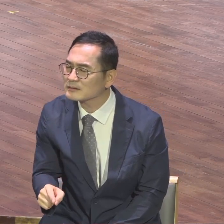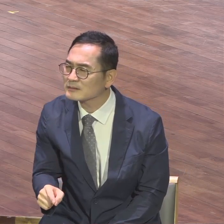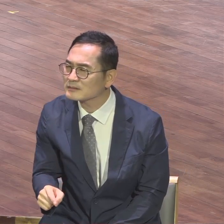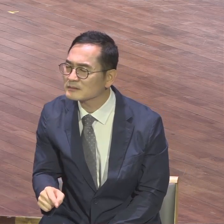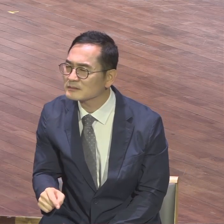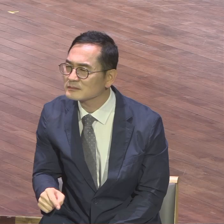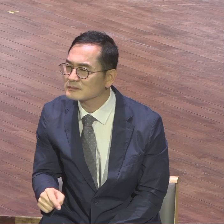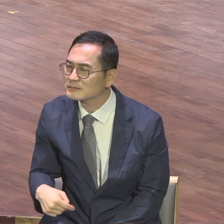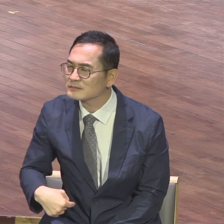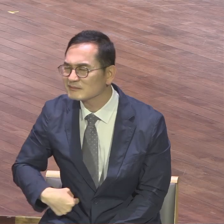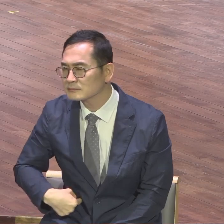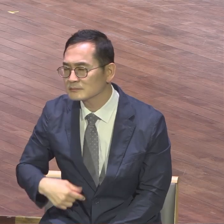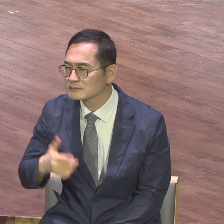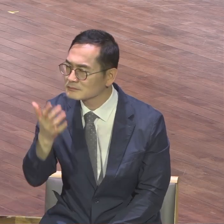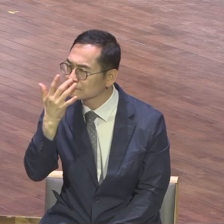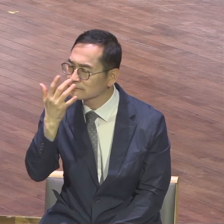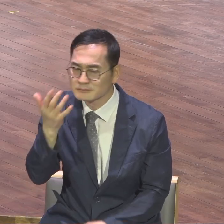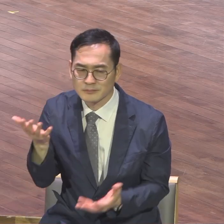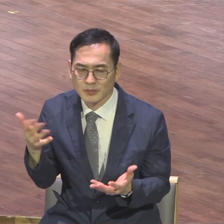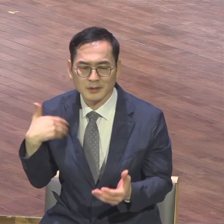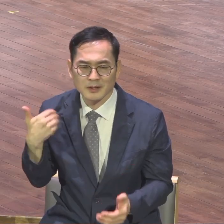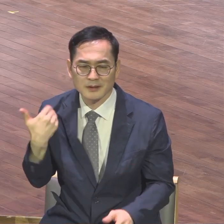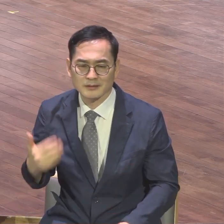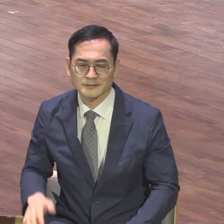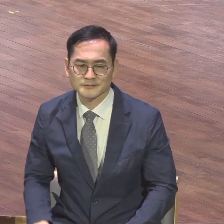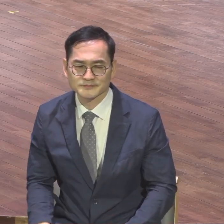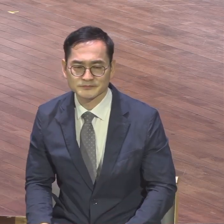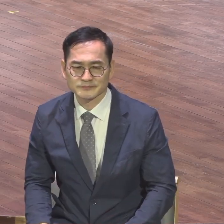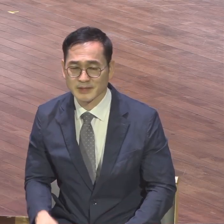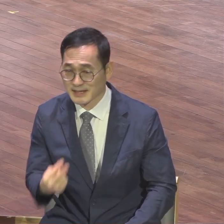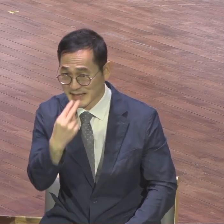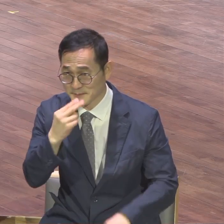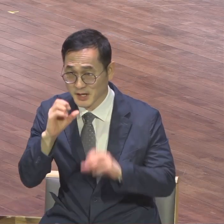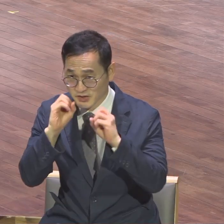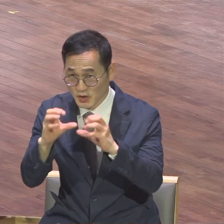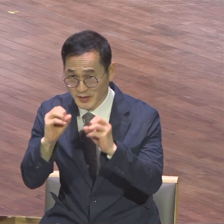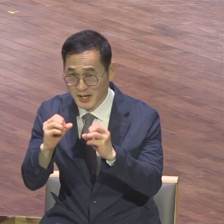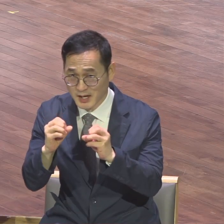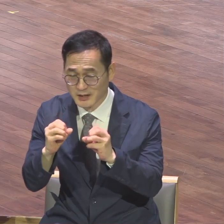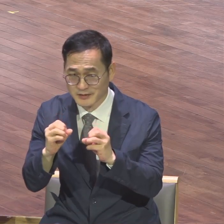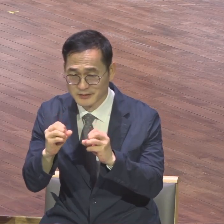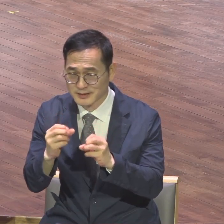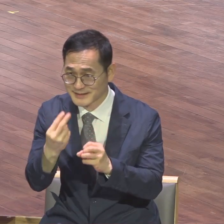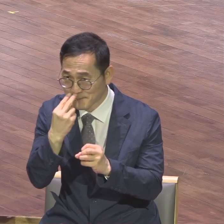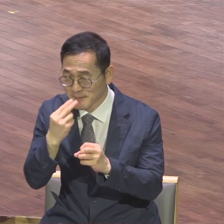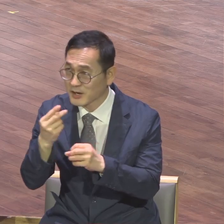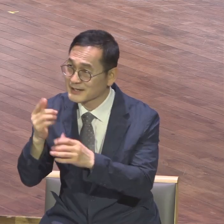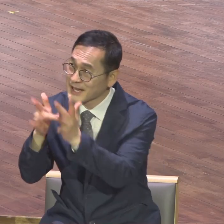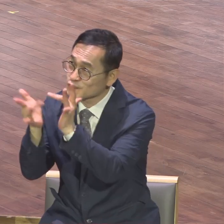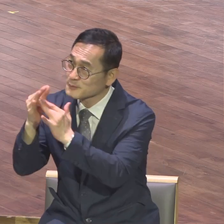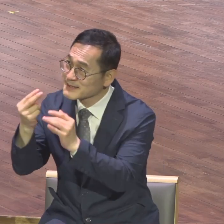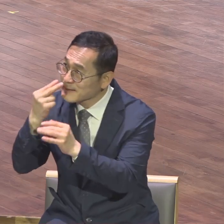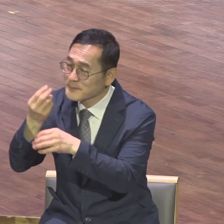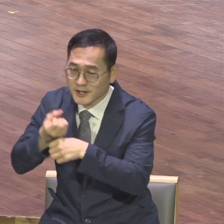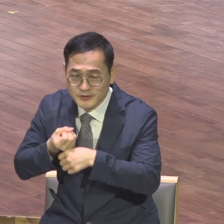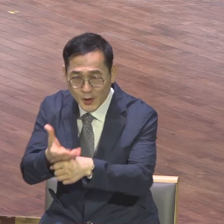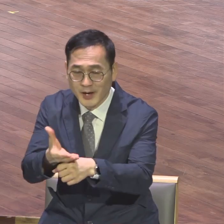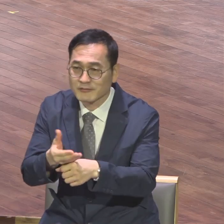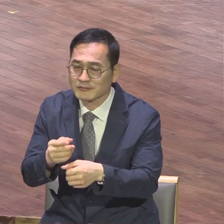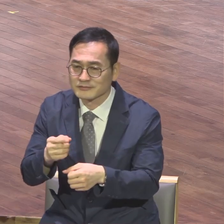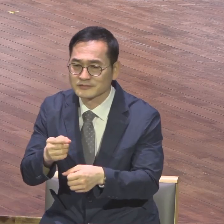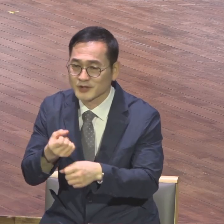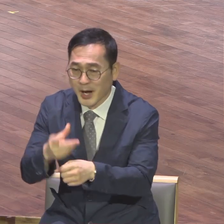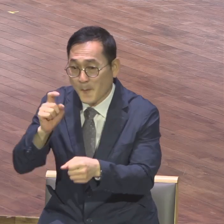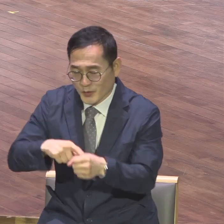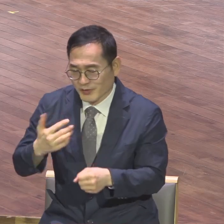가슴에 부딪히지 않는 것이 특징입니다. 생명을 전하기 위해서 내가 사는구나 깨닫는 예배 되기를